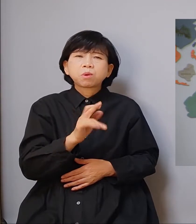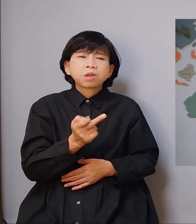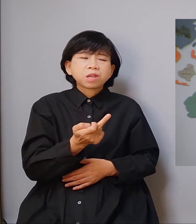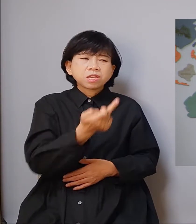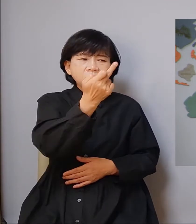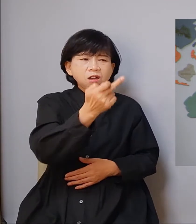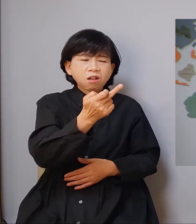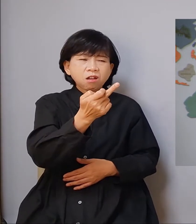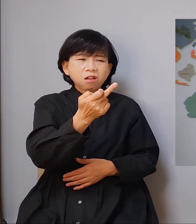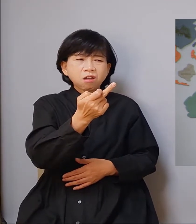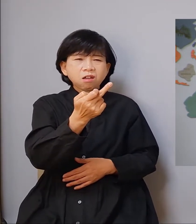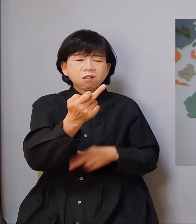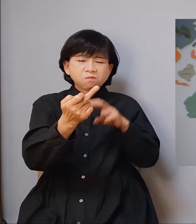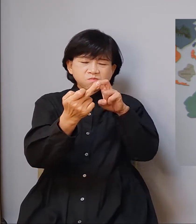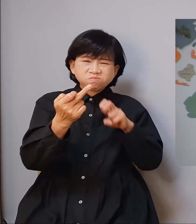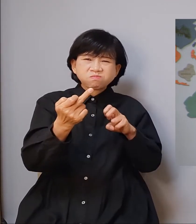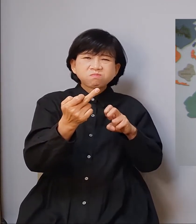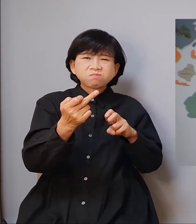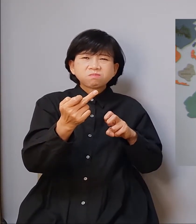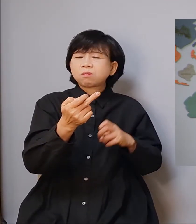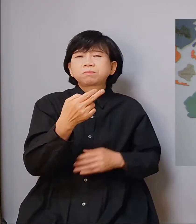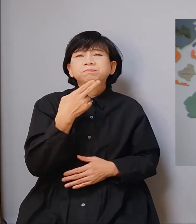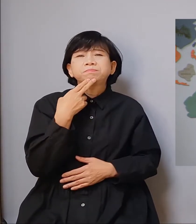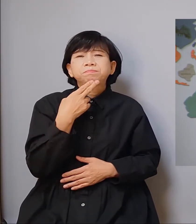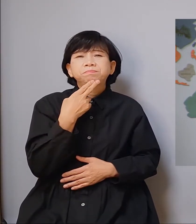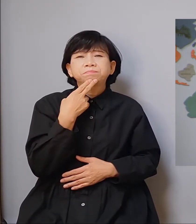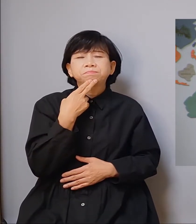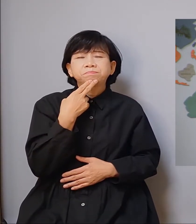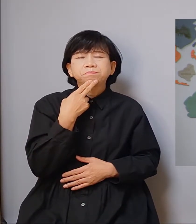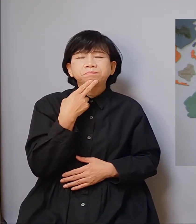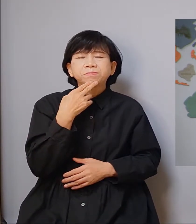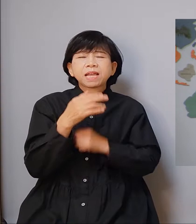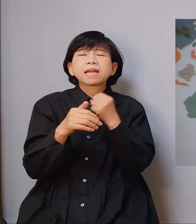것이 아니고, 요셉에게 꽉 들어차 있던 것은